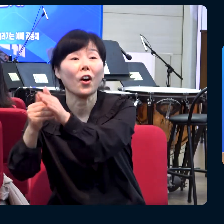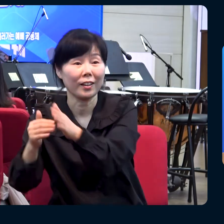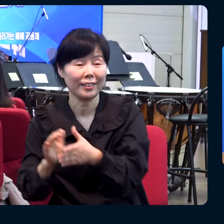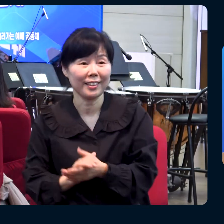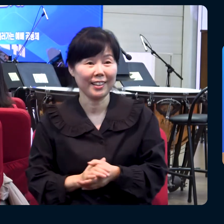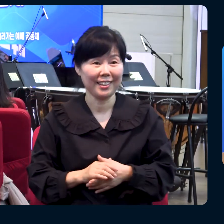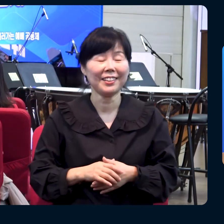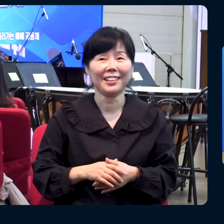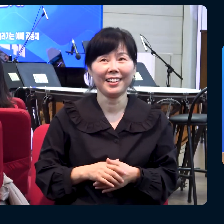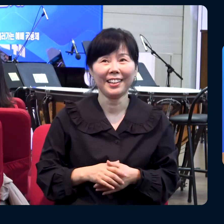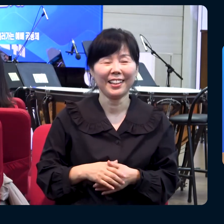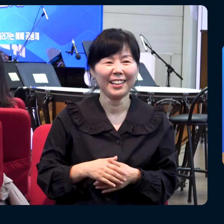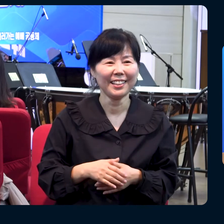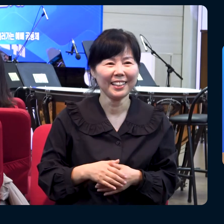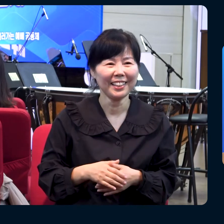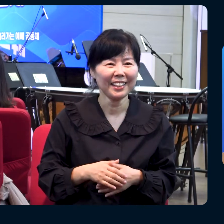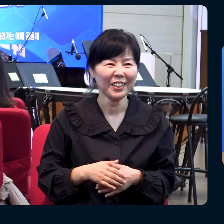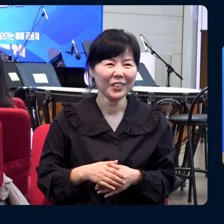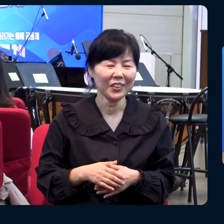애가 겸손하기까지 한